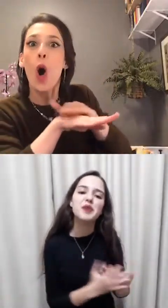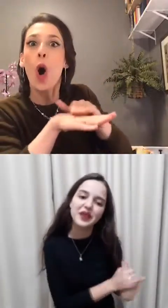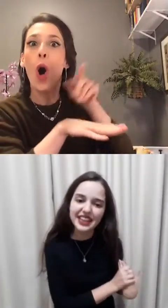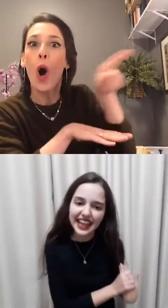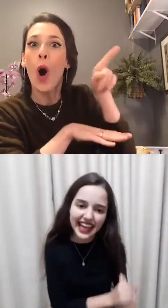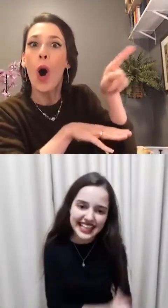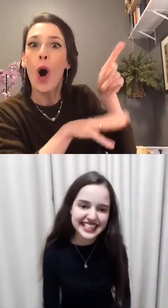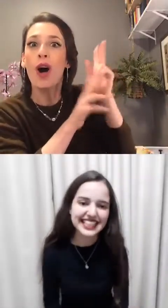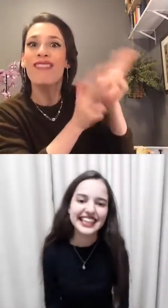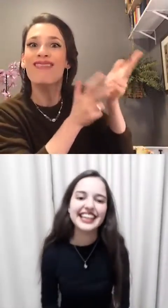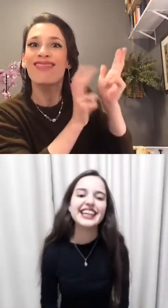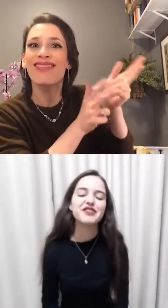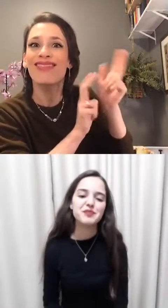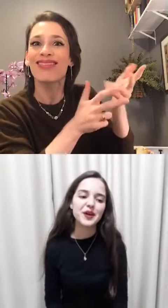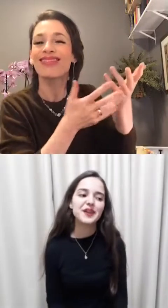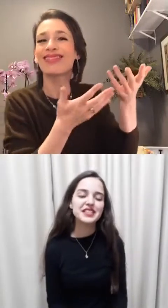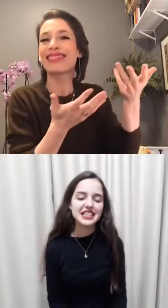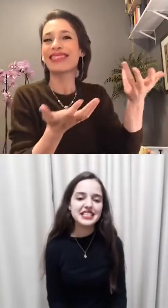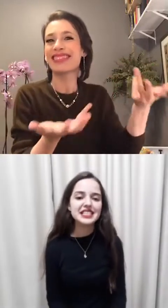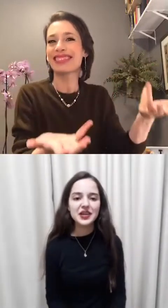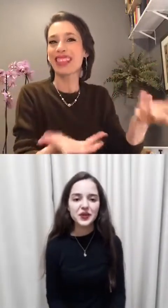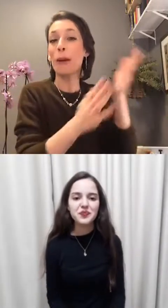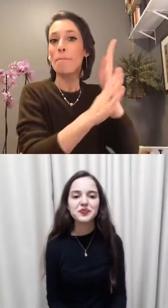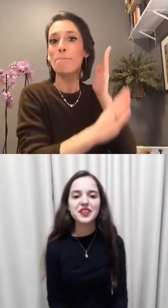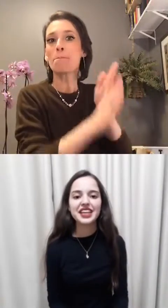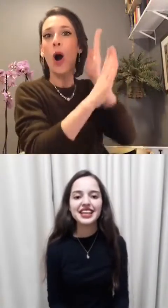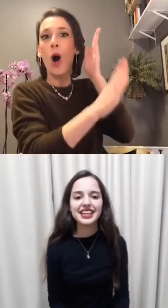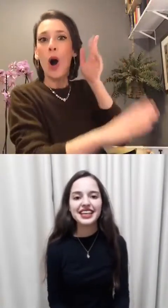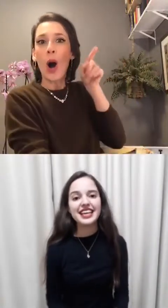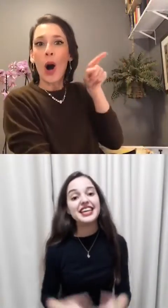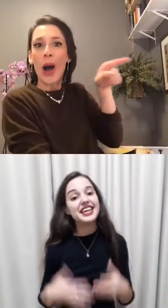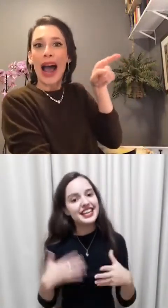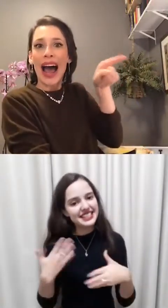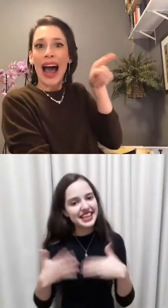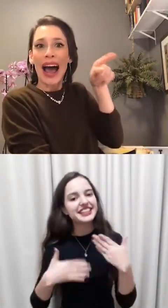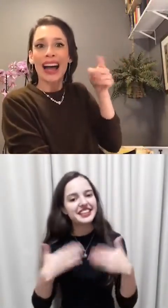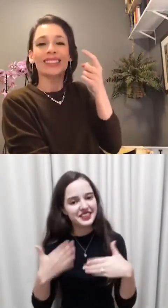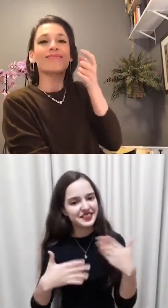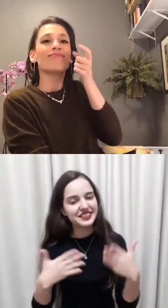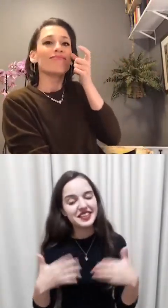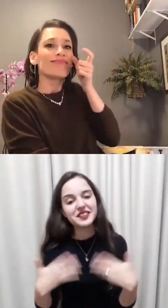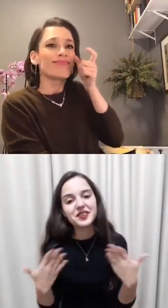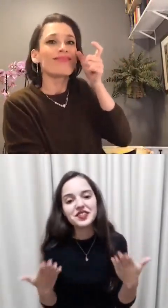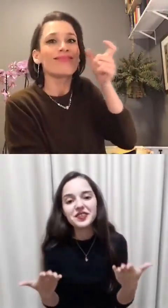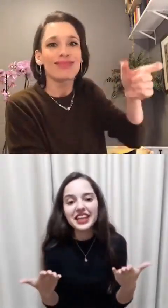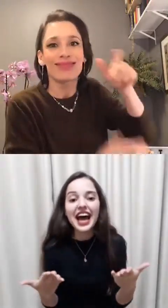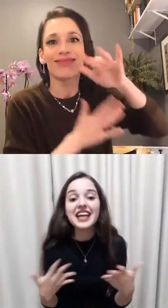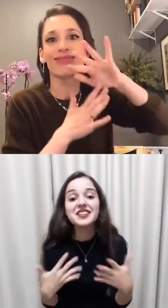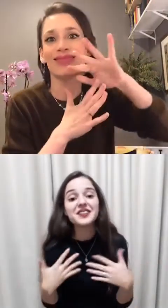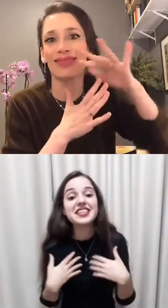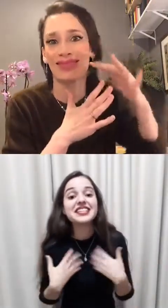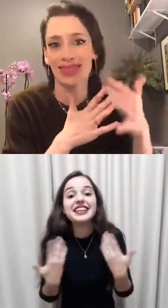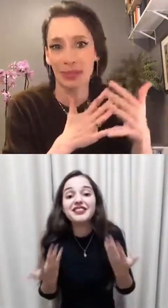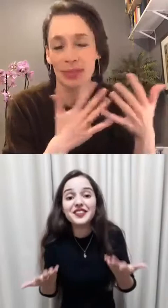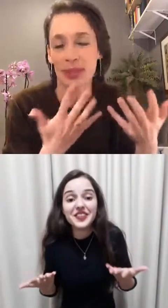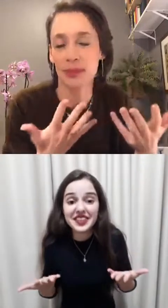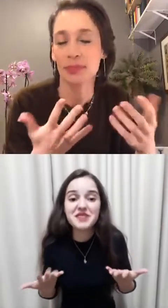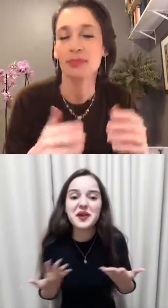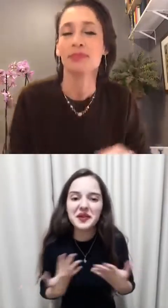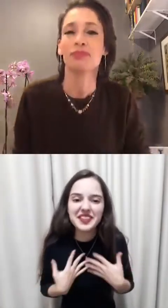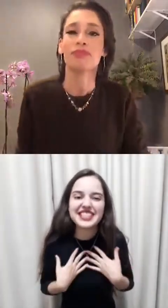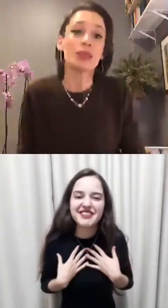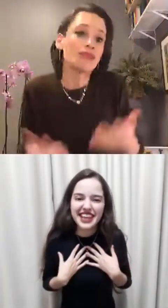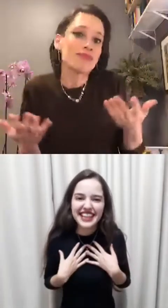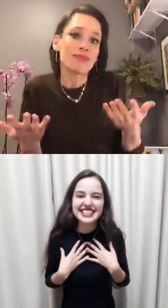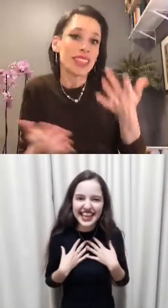meu interesse. Foi por causa desse senhor. E assim, dando continuidade, eu não sei se ainda vão ter outras